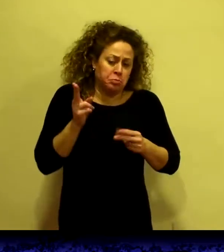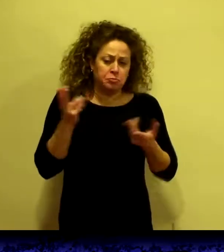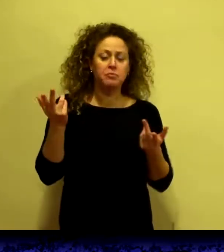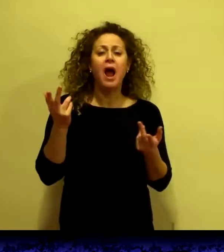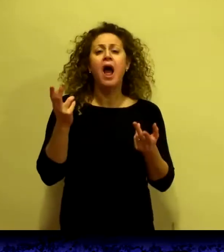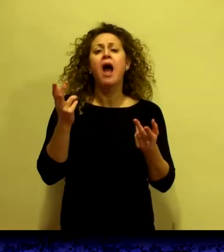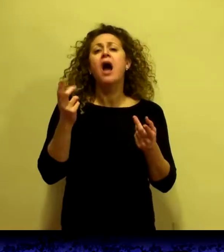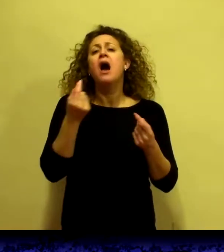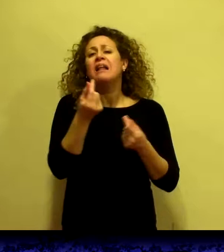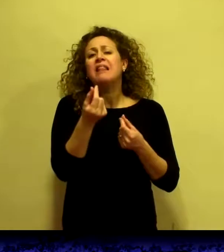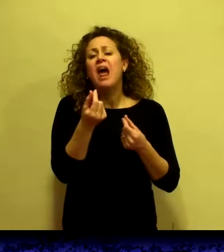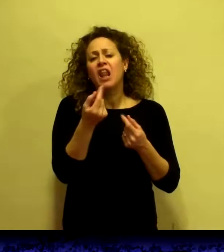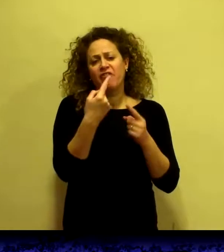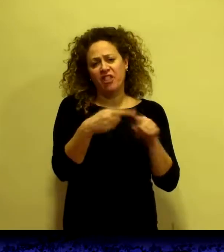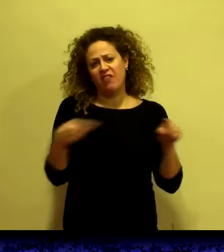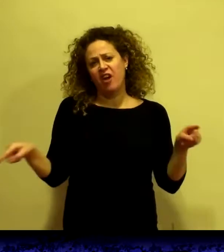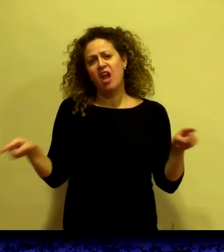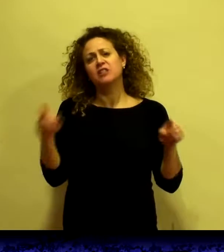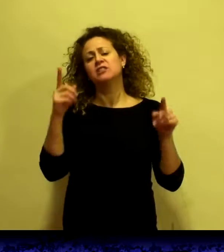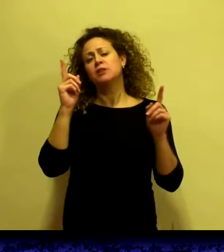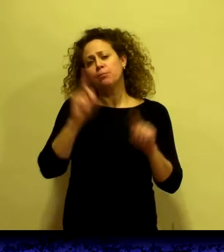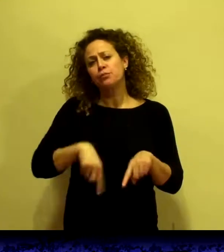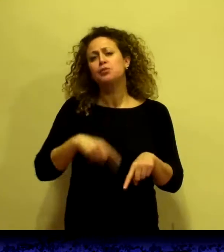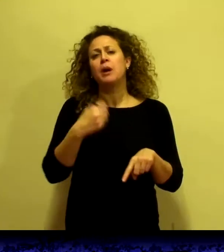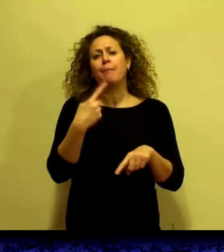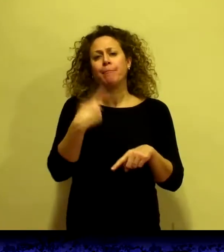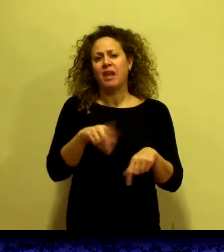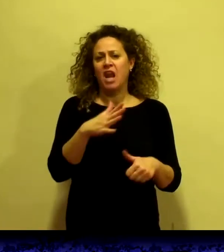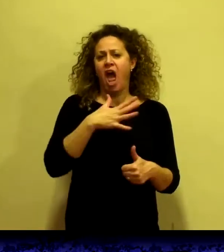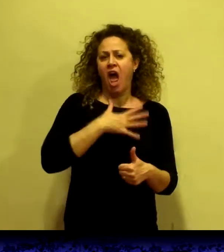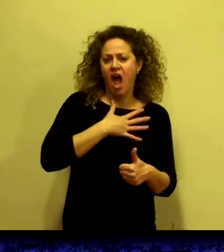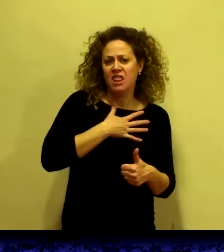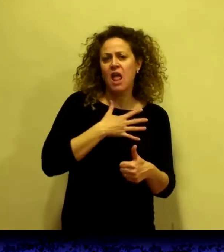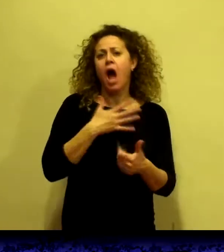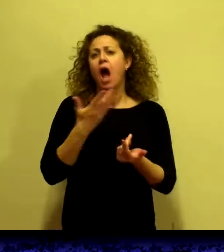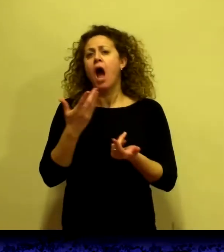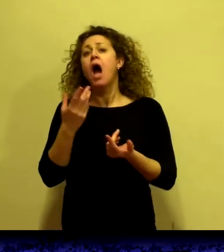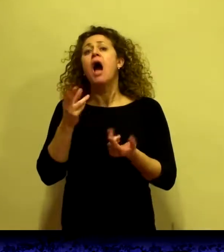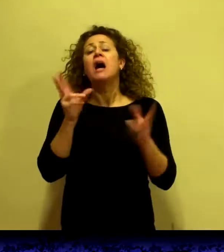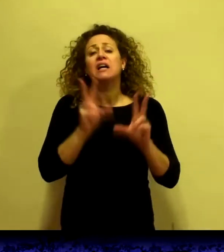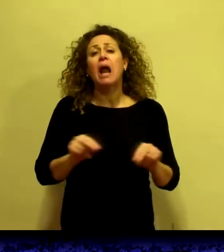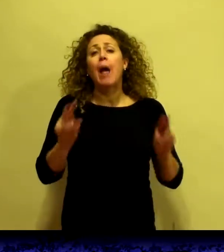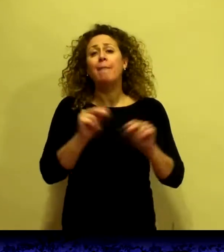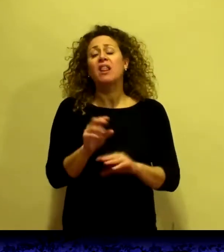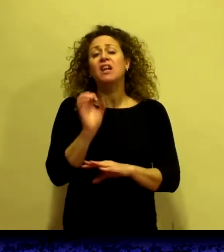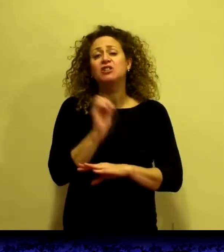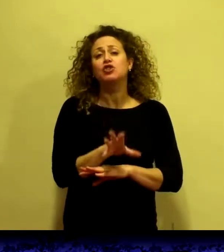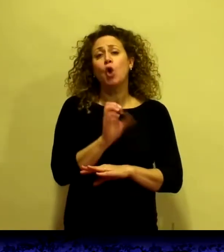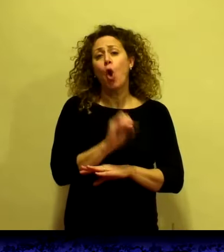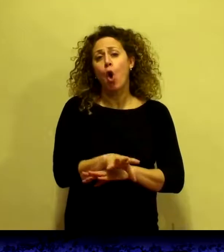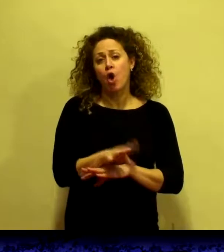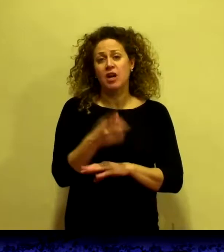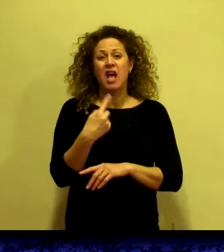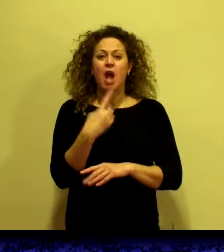base all'età dei ragazzi, quindi ripetizioni delle medie, ripetizioni delle superiori.